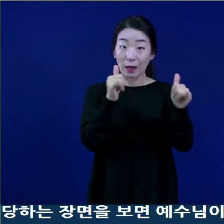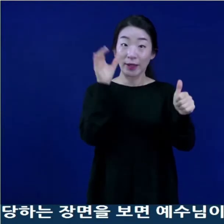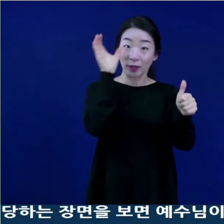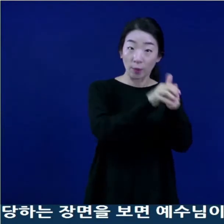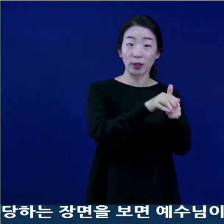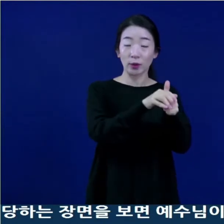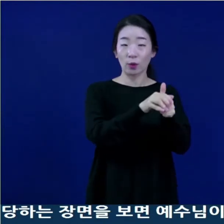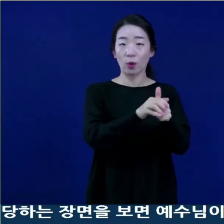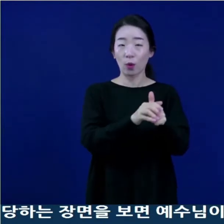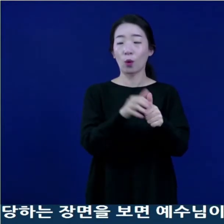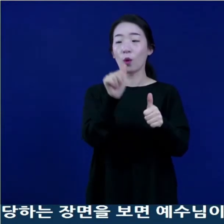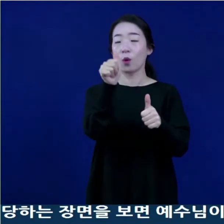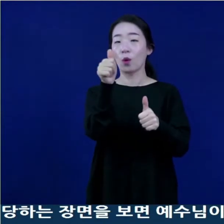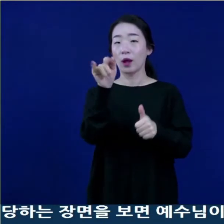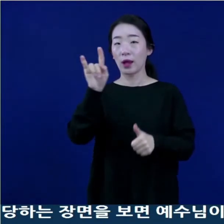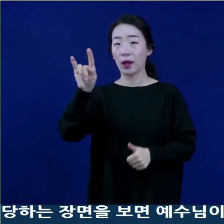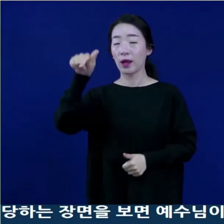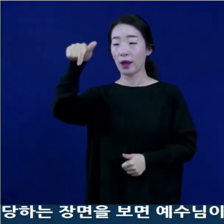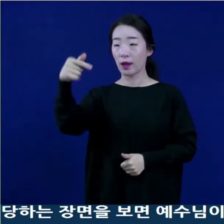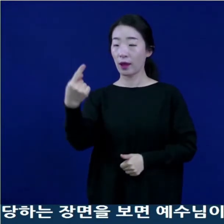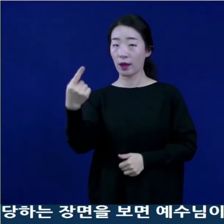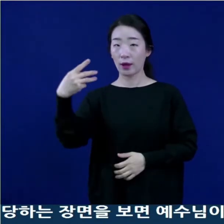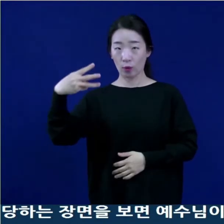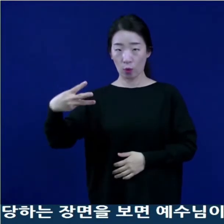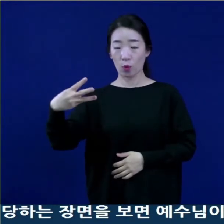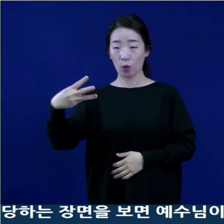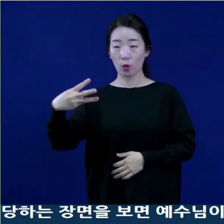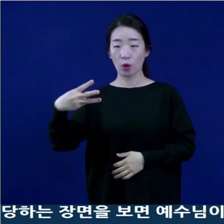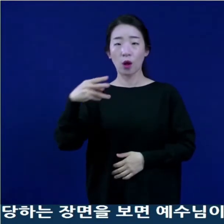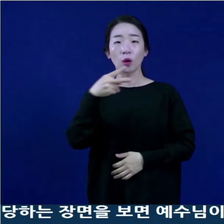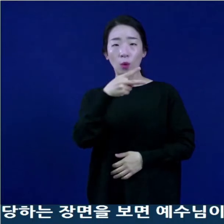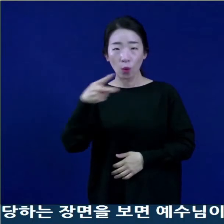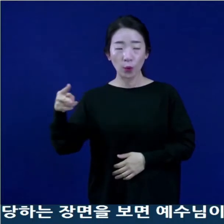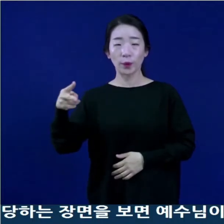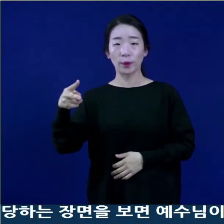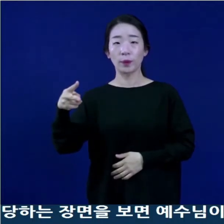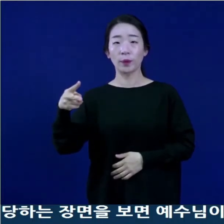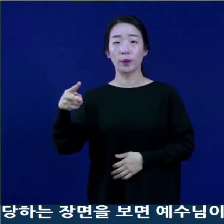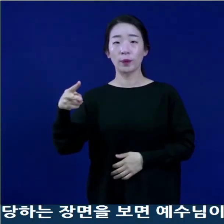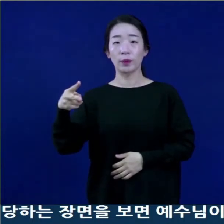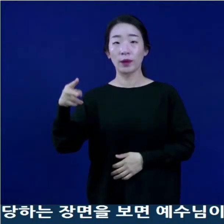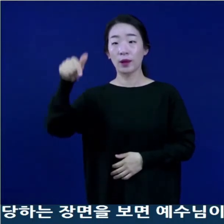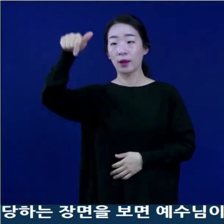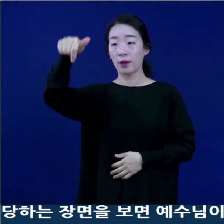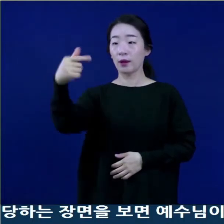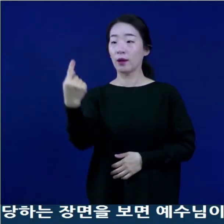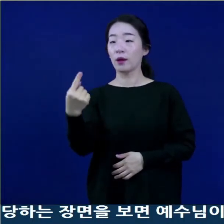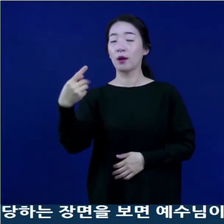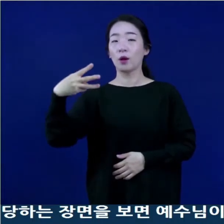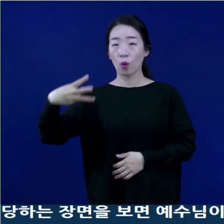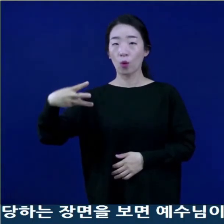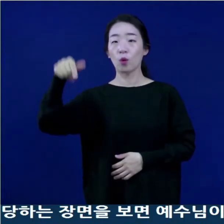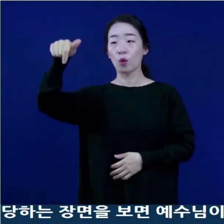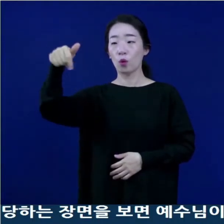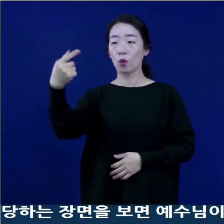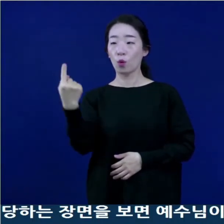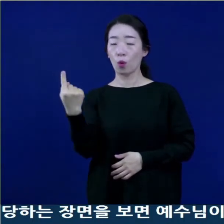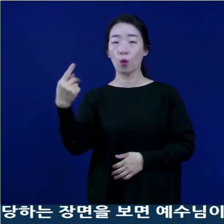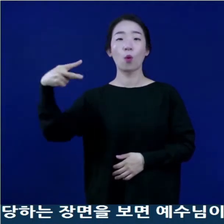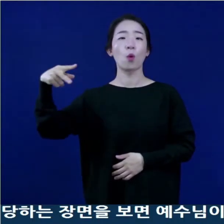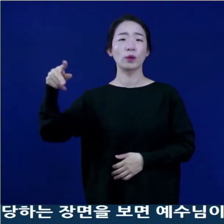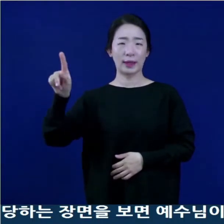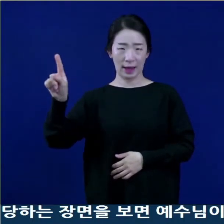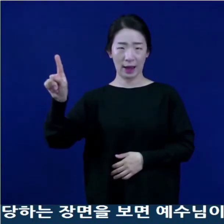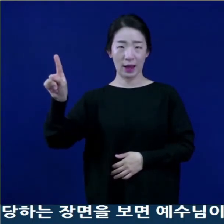괄호 열고 설명을 해줍니다. 번역을 해주죠. 히브리 말로 뭐라고요? 골고다. 그런데 사실은